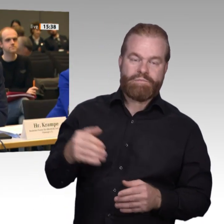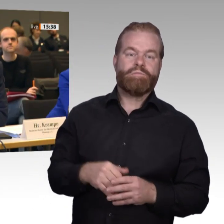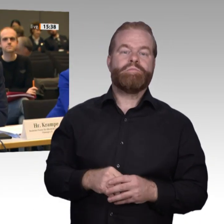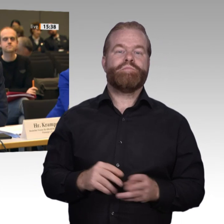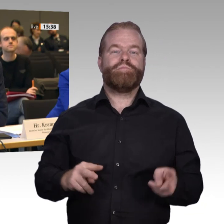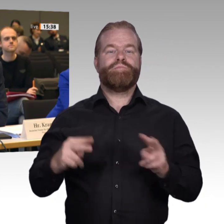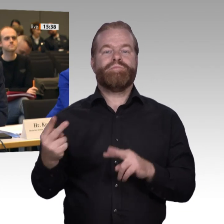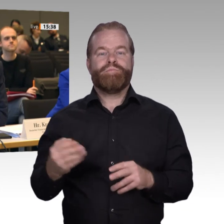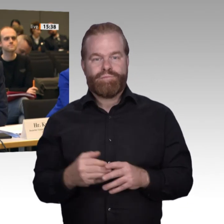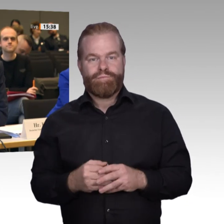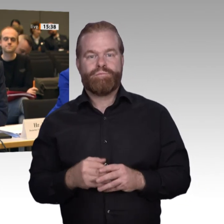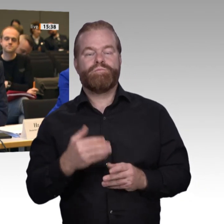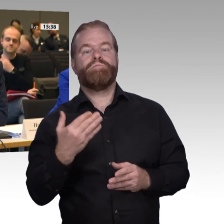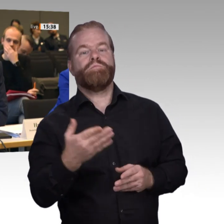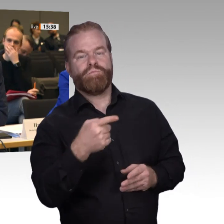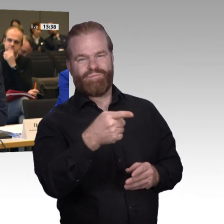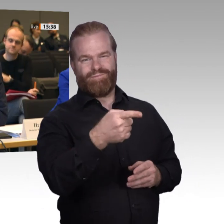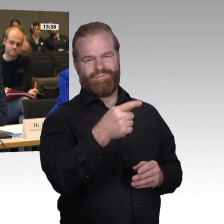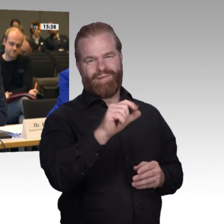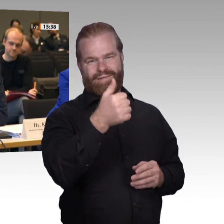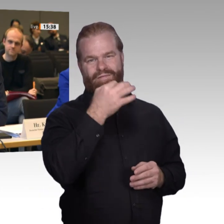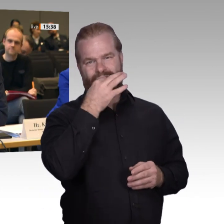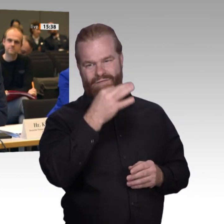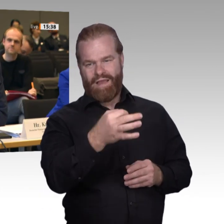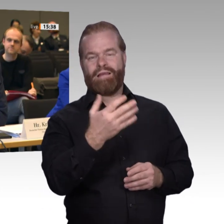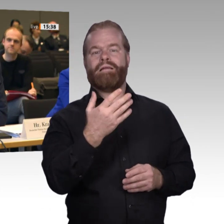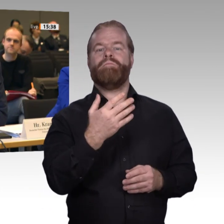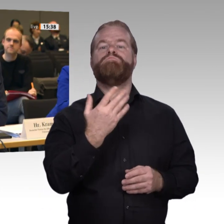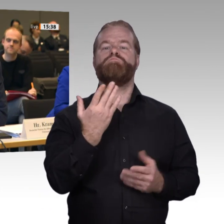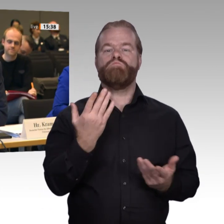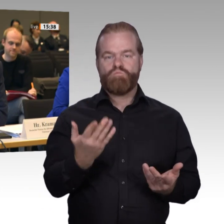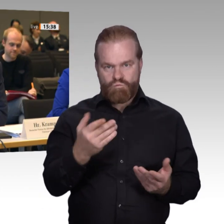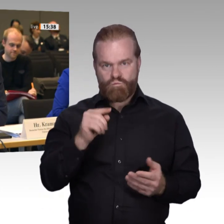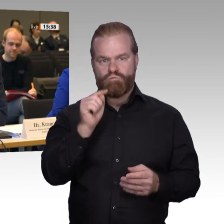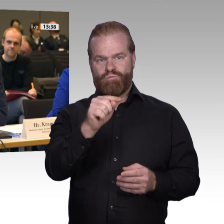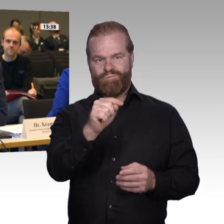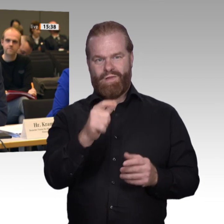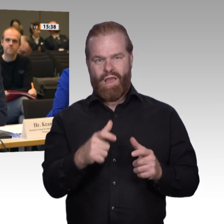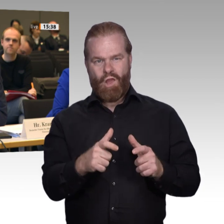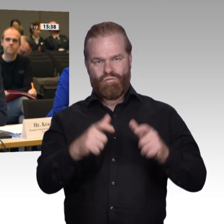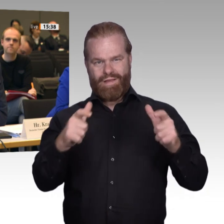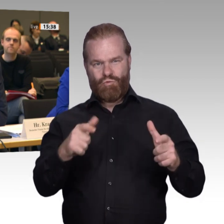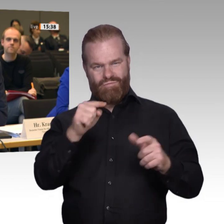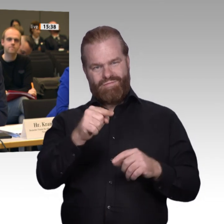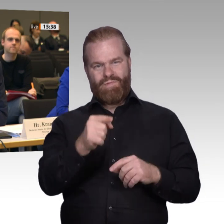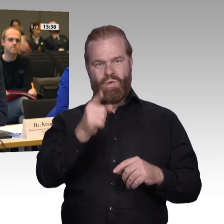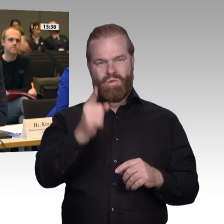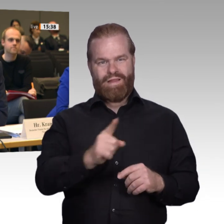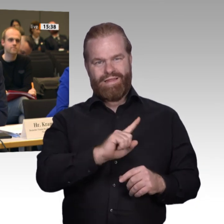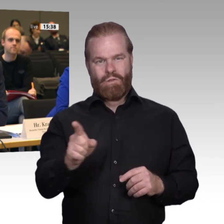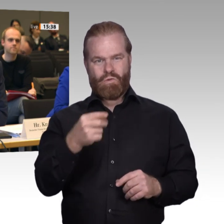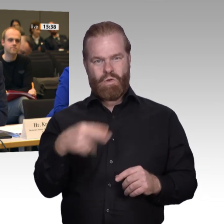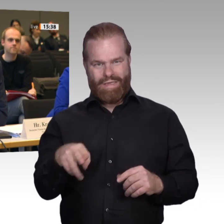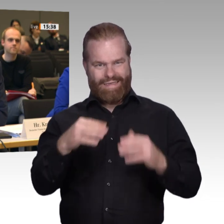der 100.000-Euro-Regelung auf die gesamte Sozialhilfe? Das ist eine Regelung, die ich sehr